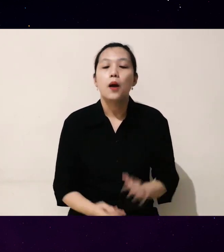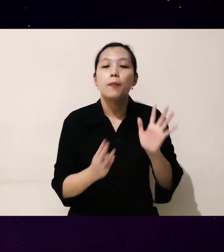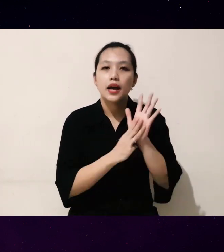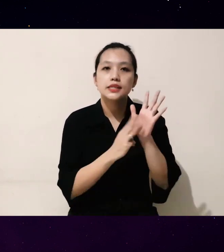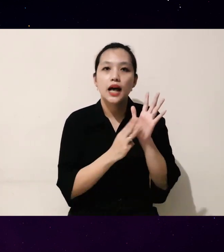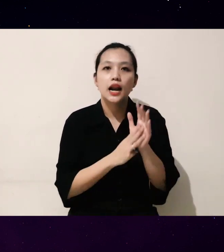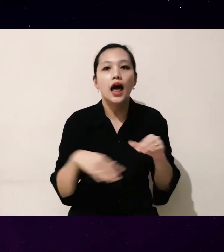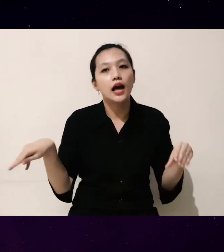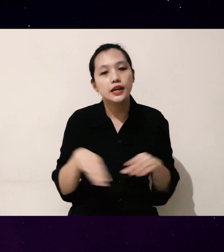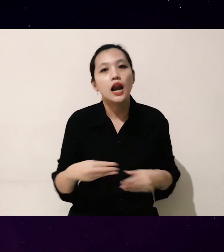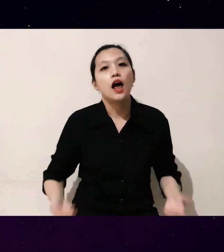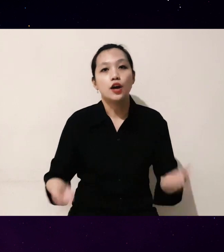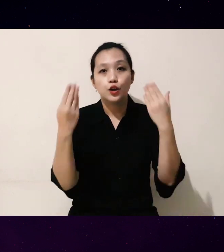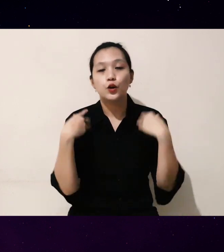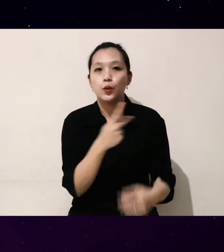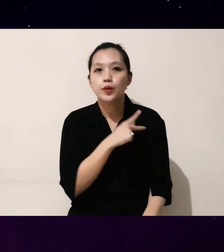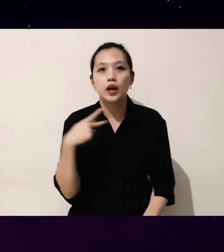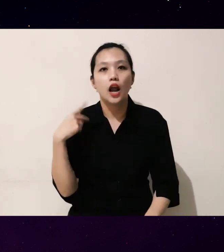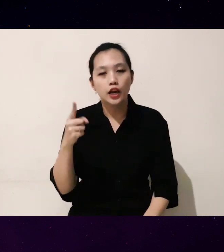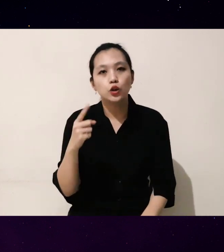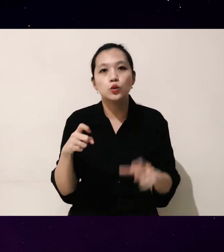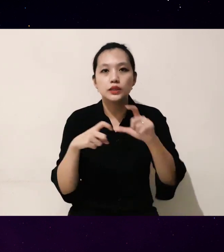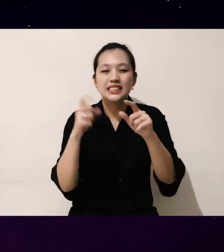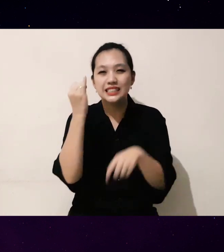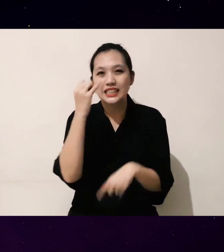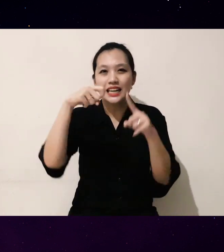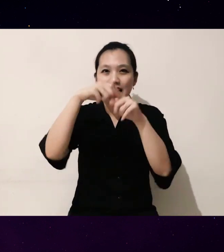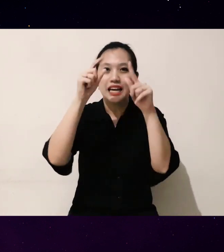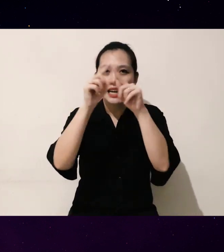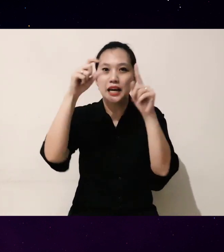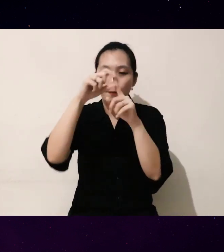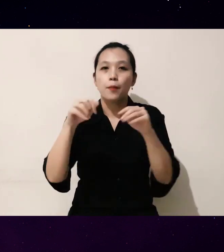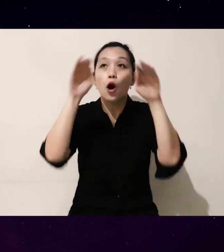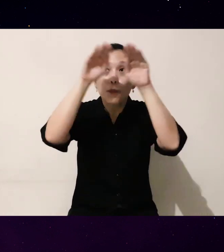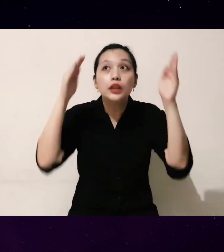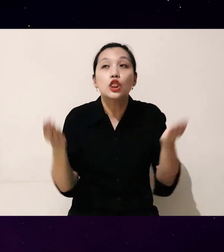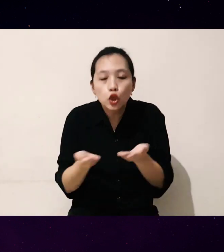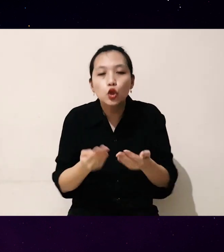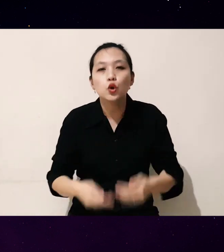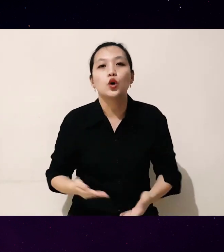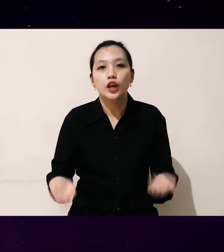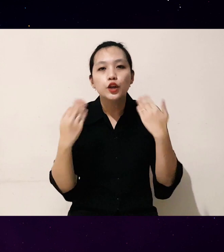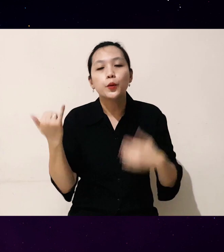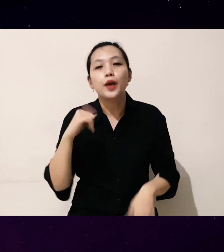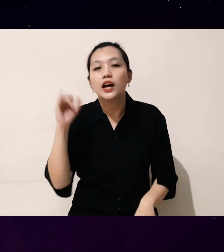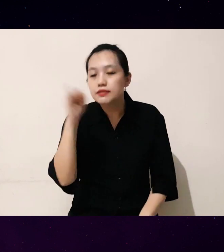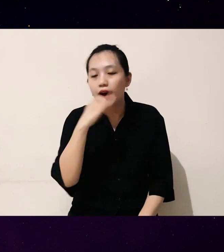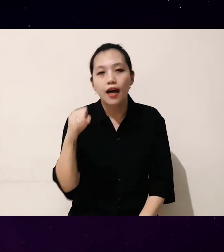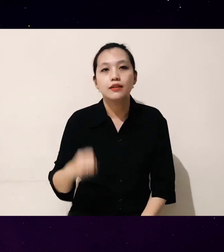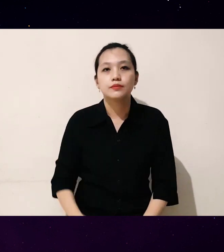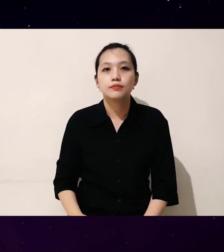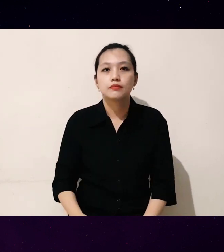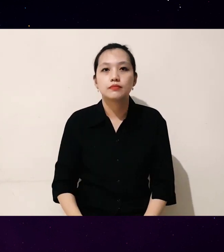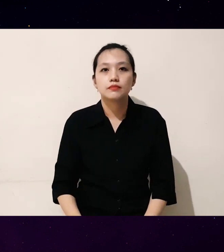banyak daripada kita saat ini yang tidak sadar bahwa masalah sebenarnya dalam kehidupan kita adalah postur hidup kita